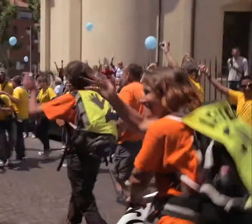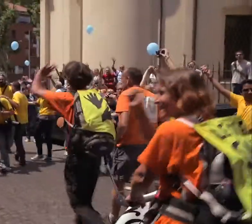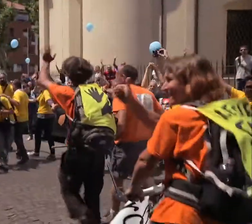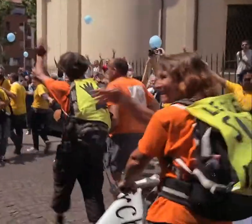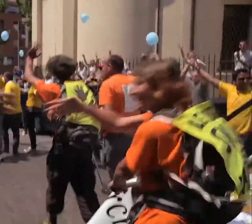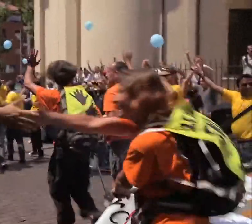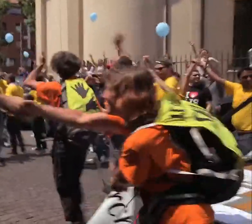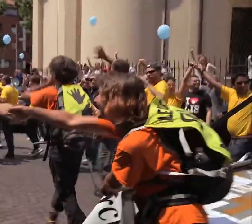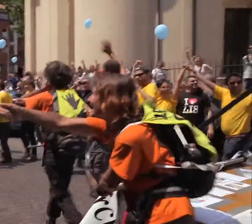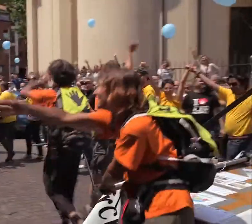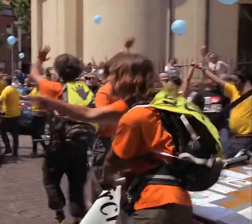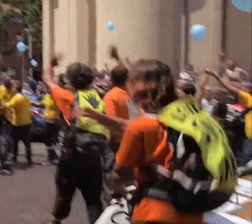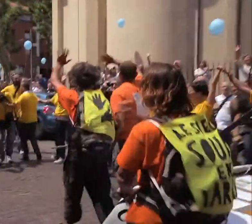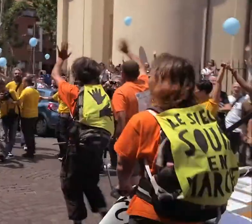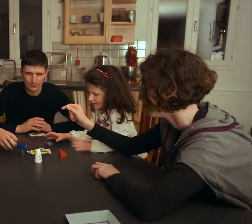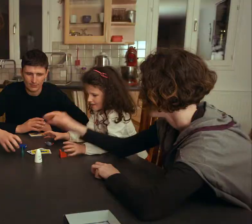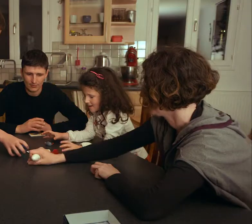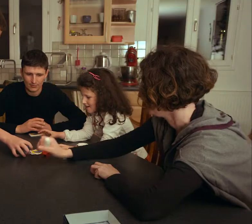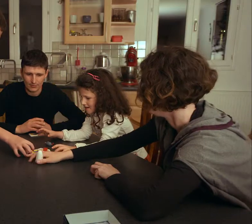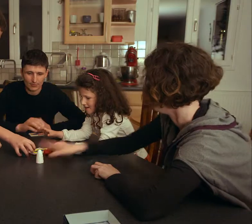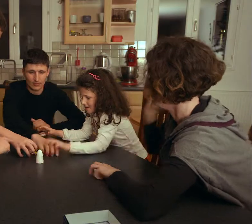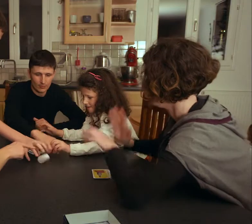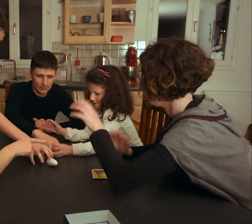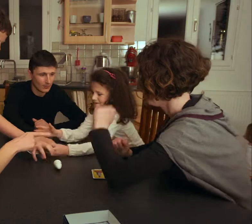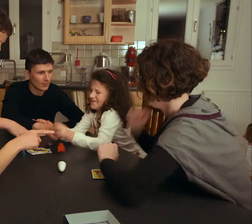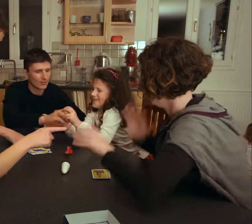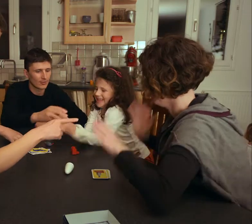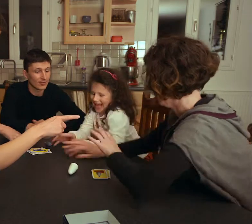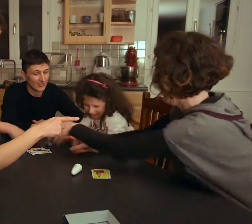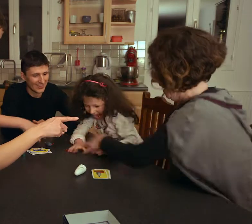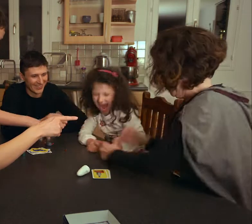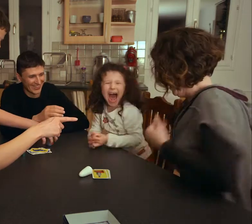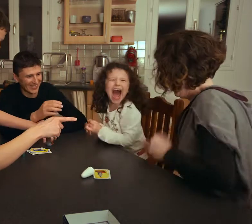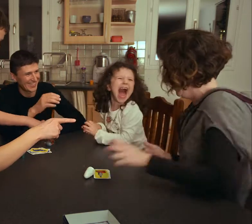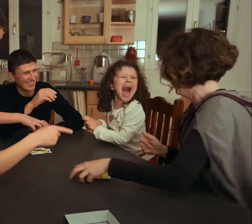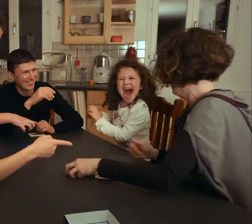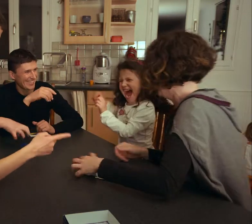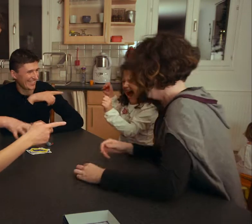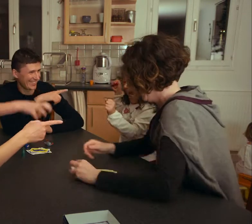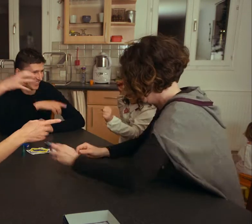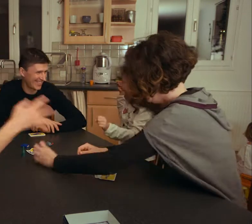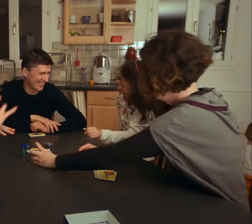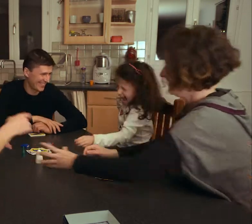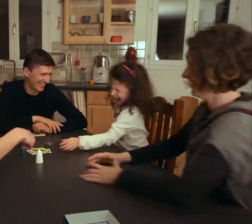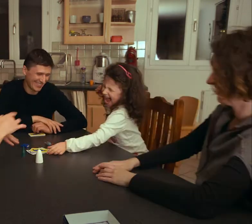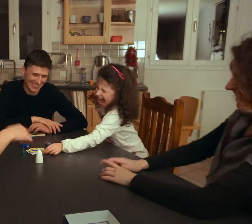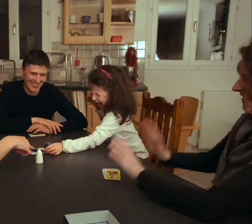Ce jour-là, des entendants de toute l'Europe se sont réunis et ont décrété que la méthode orale pure devait être préférée à la langue des signes.